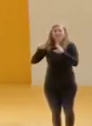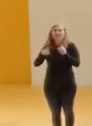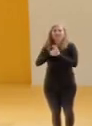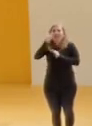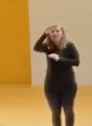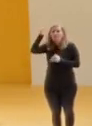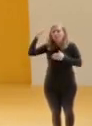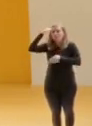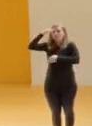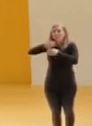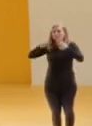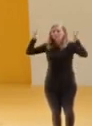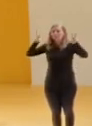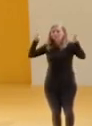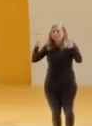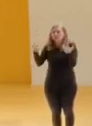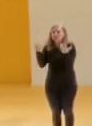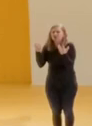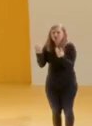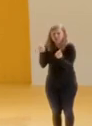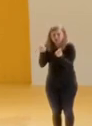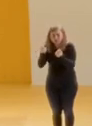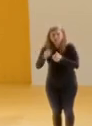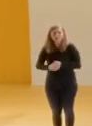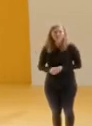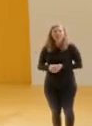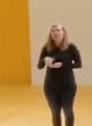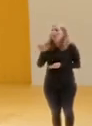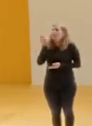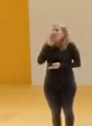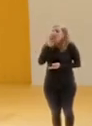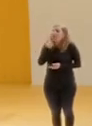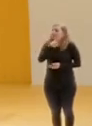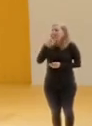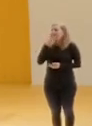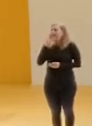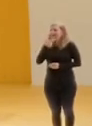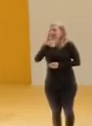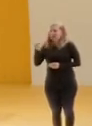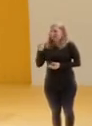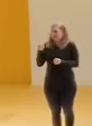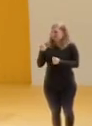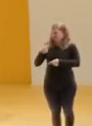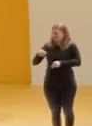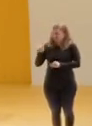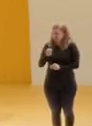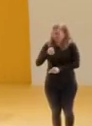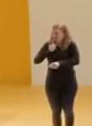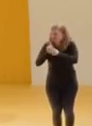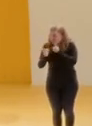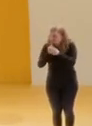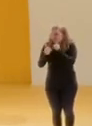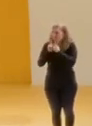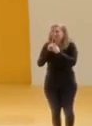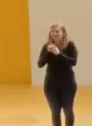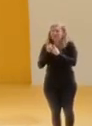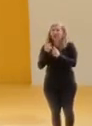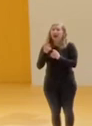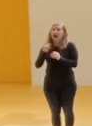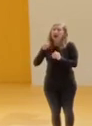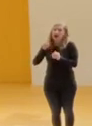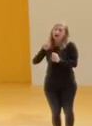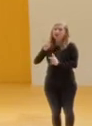pieniądze No podobno o pieniądzach nie powinno się rozmawiać No być może nie powinno się rozmawiać z byle kim